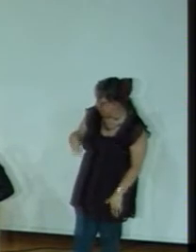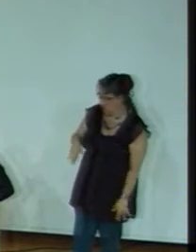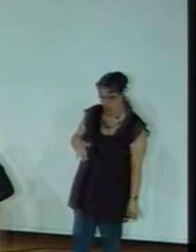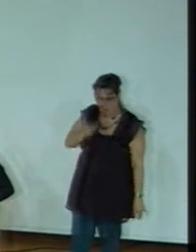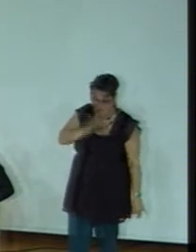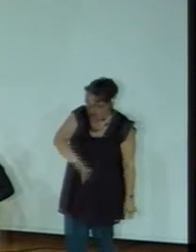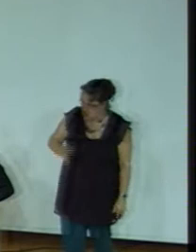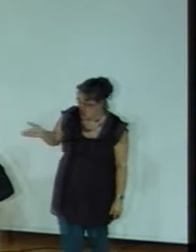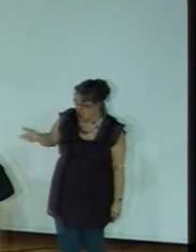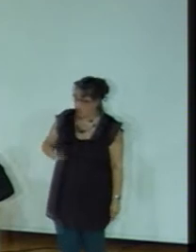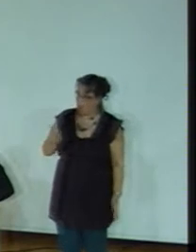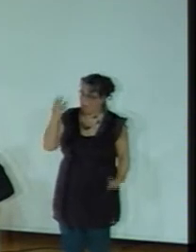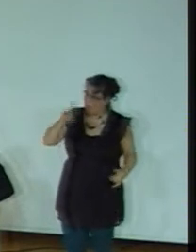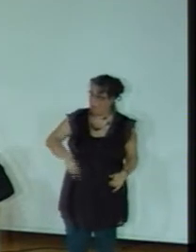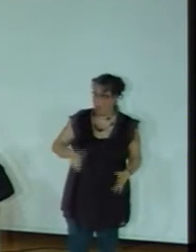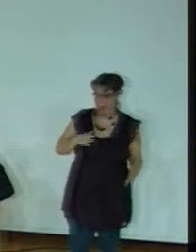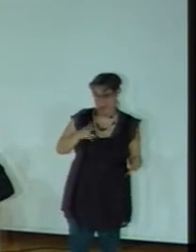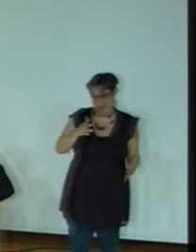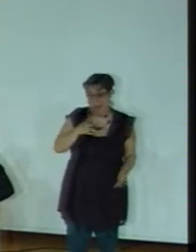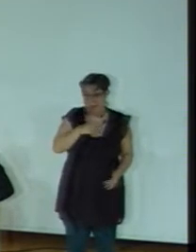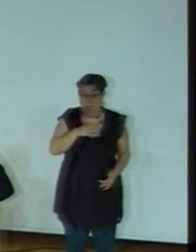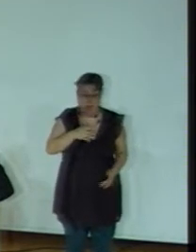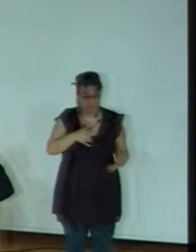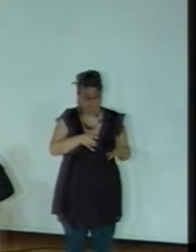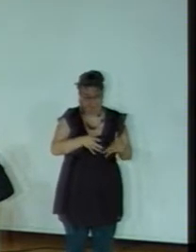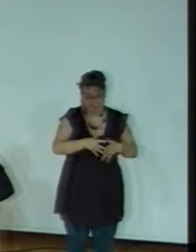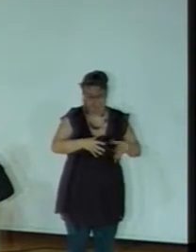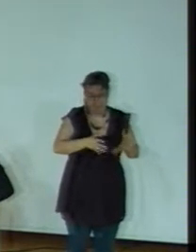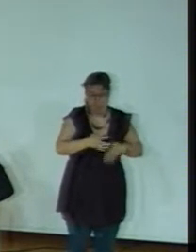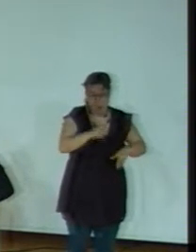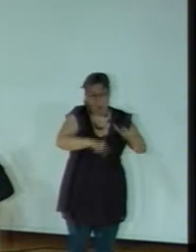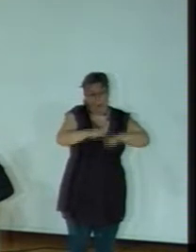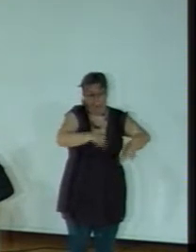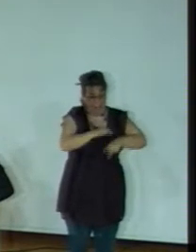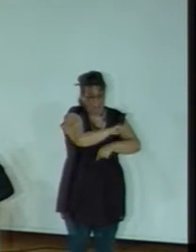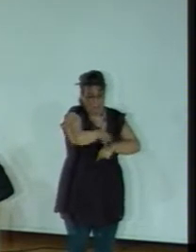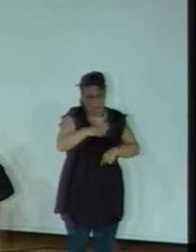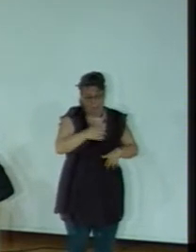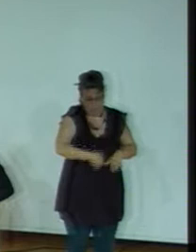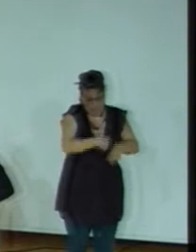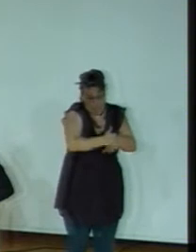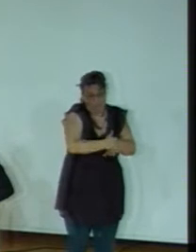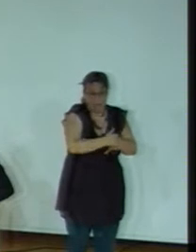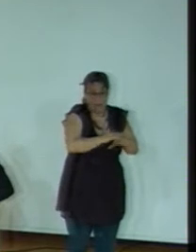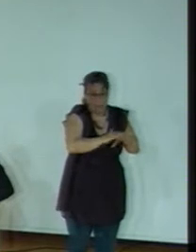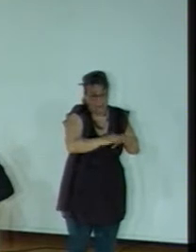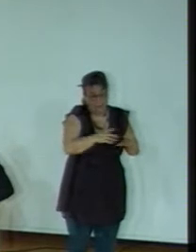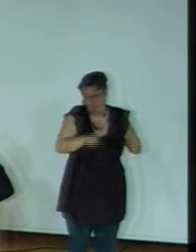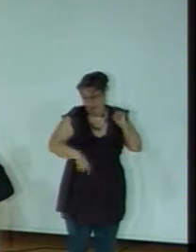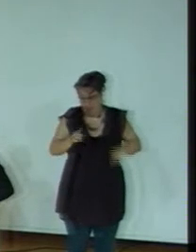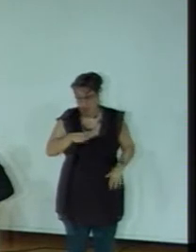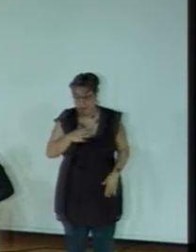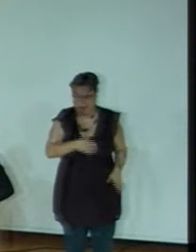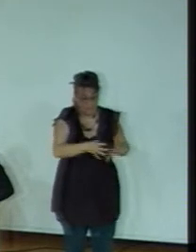Les gens qui ont eu des petites charges politiques dans des petits territoires le savent. Il y a des territoires faciles, il y a des